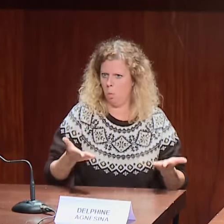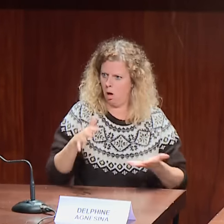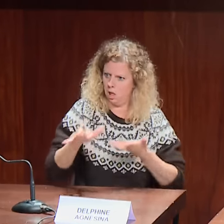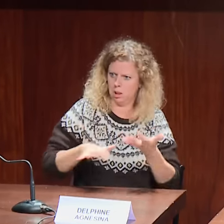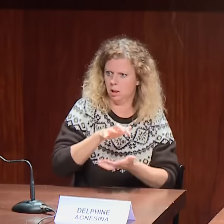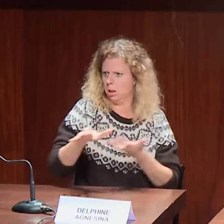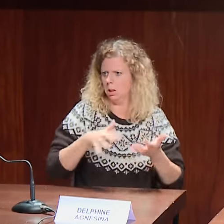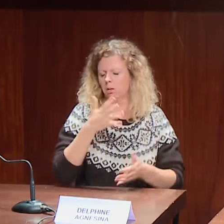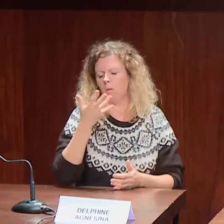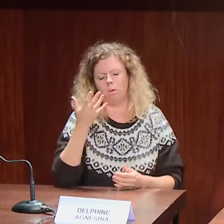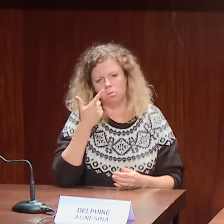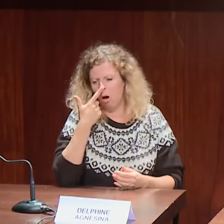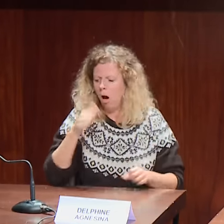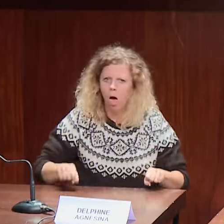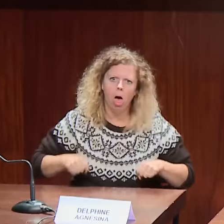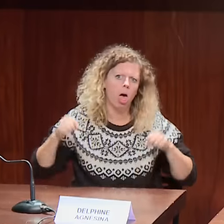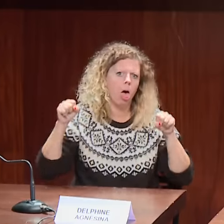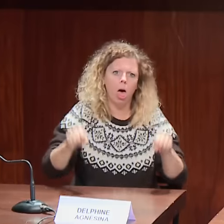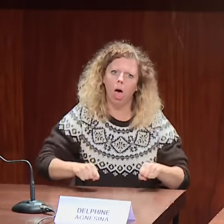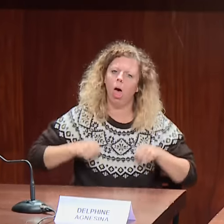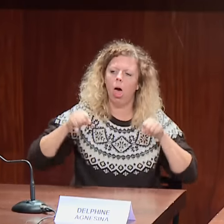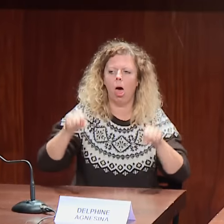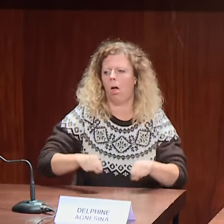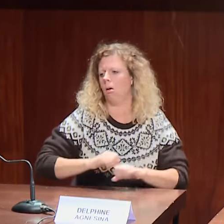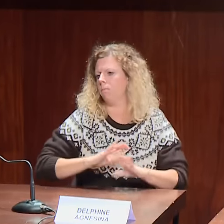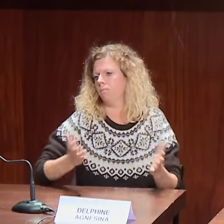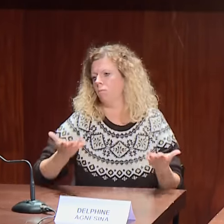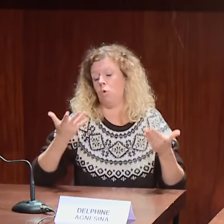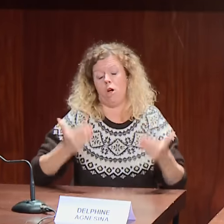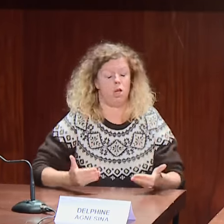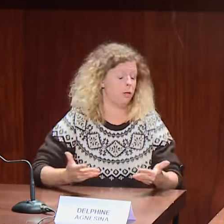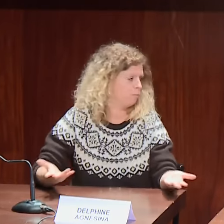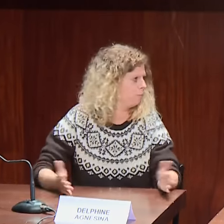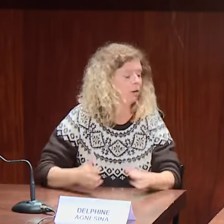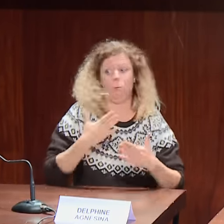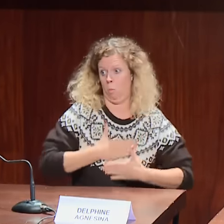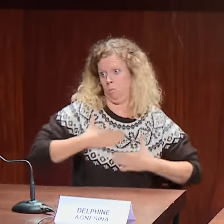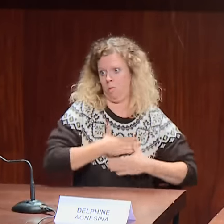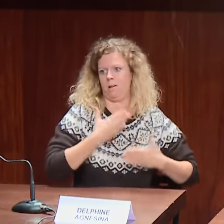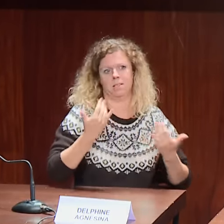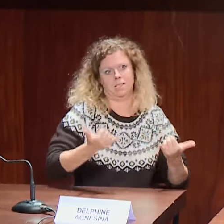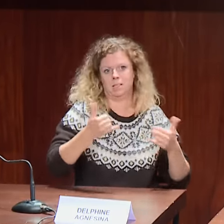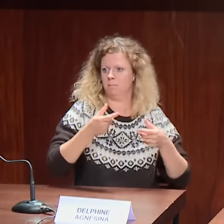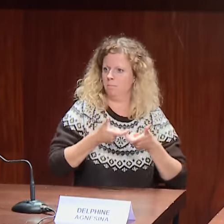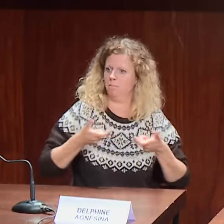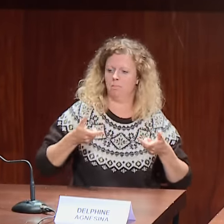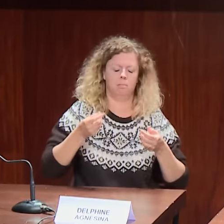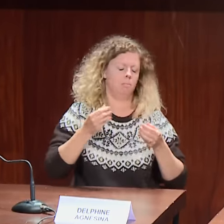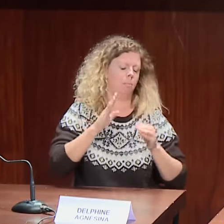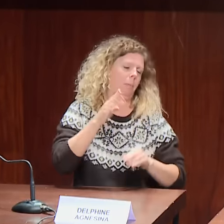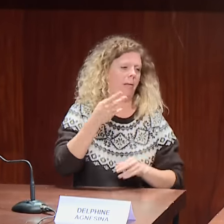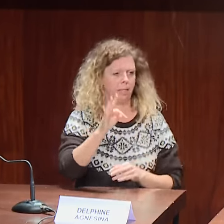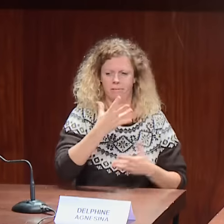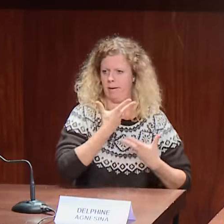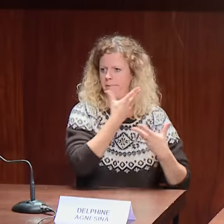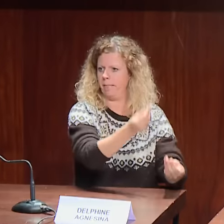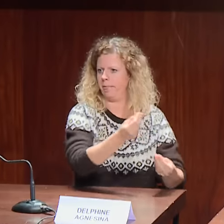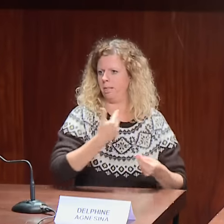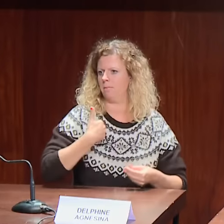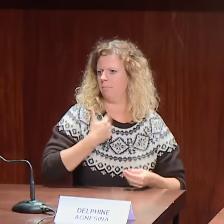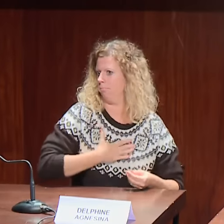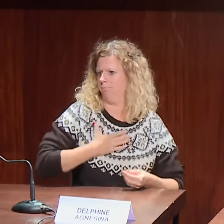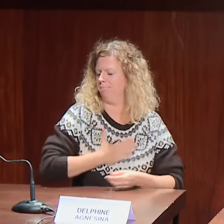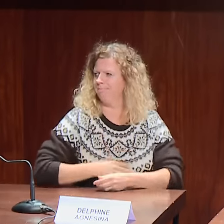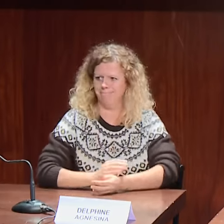aussi physique et aussi financier. Gérer la crise et ramer comme ça, ça nous a amené à arrêter. Mais on est quand même...